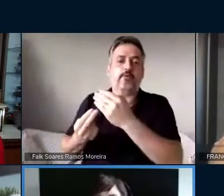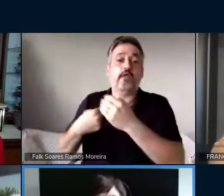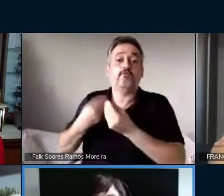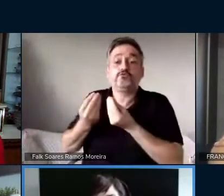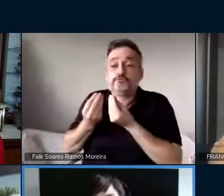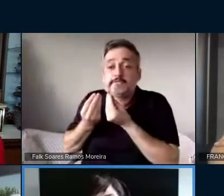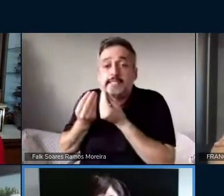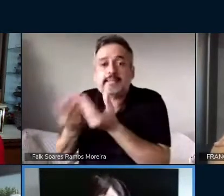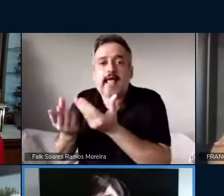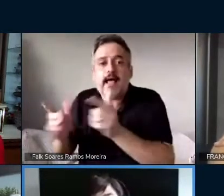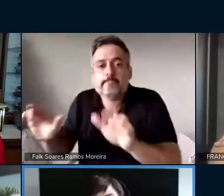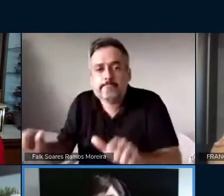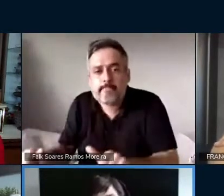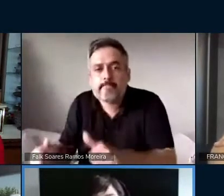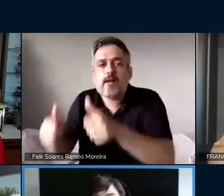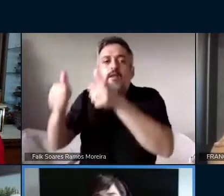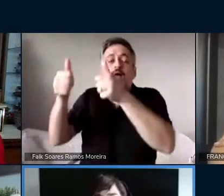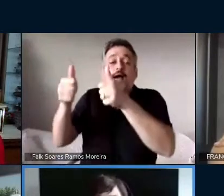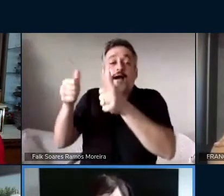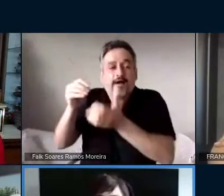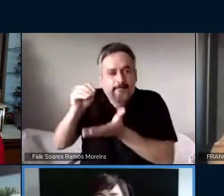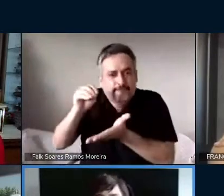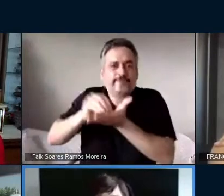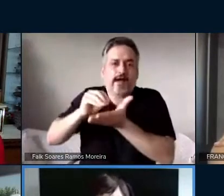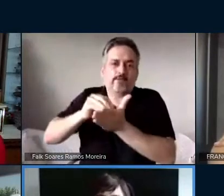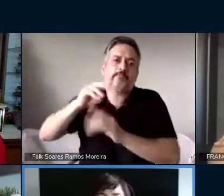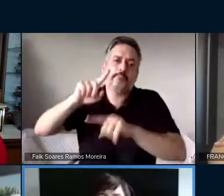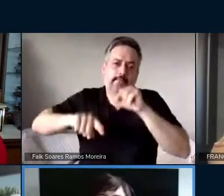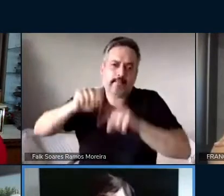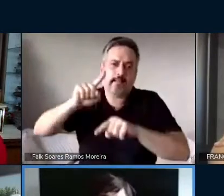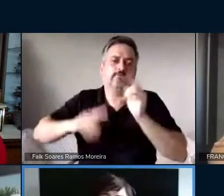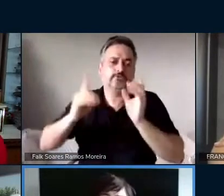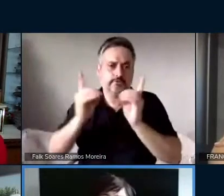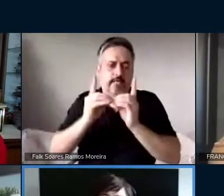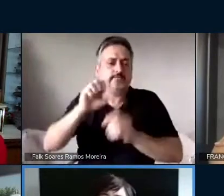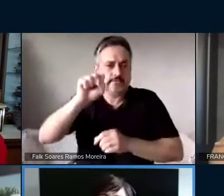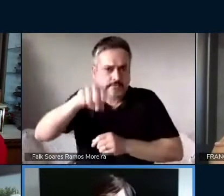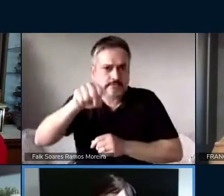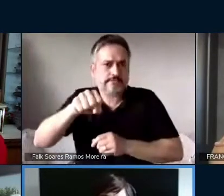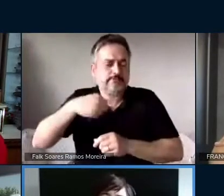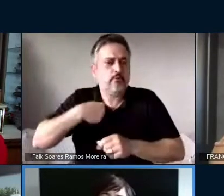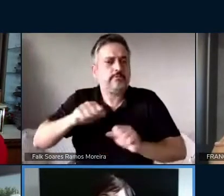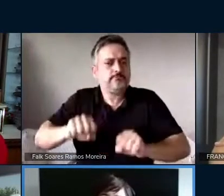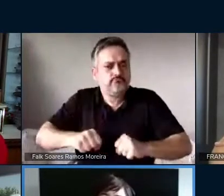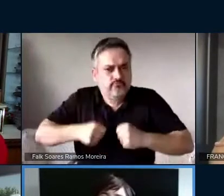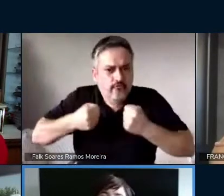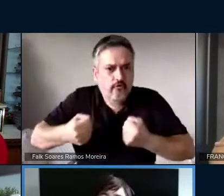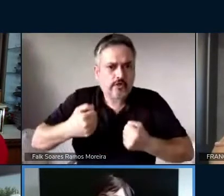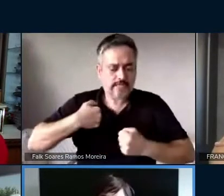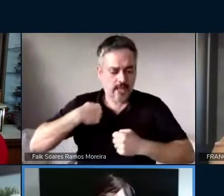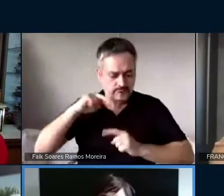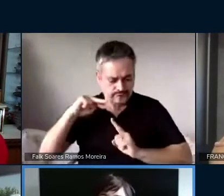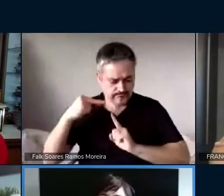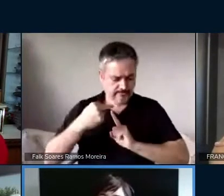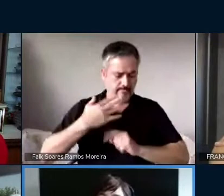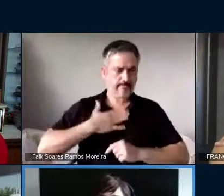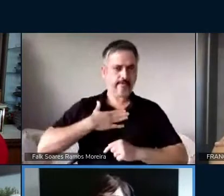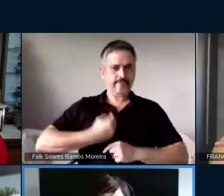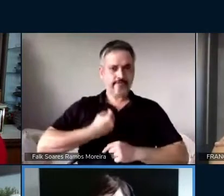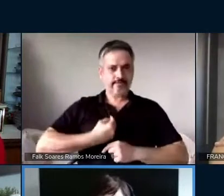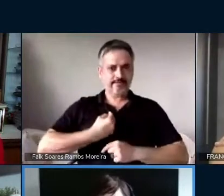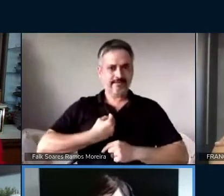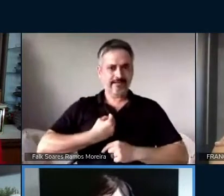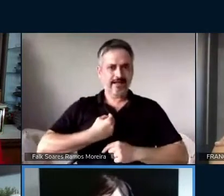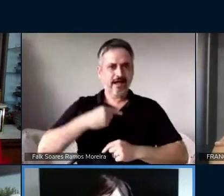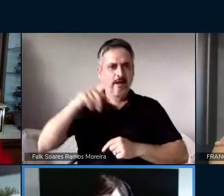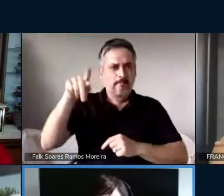por vocês e para vocês, para a educação bilíngue, ofertar uma educação de melhor qualidade, um material que possa ser